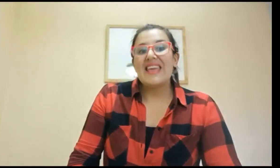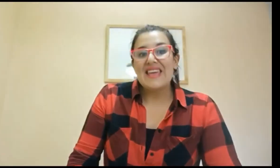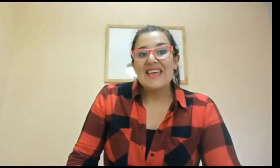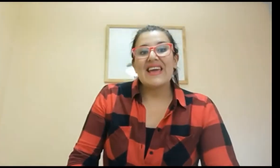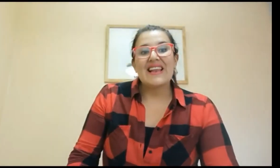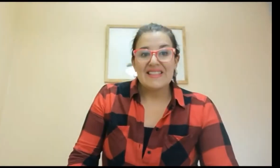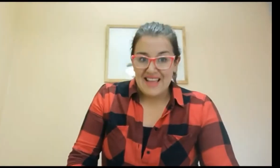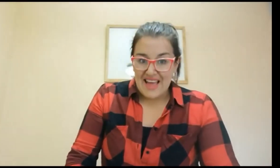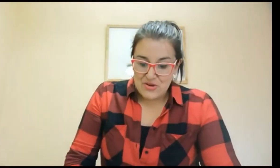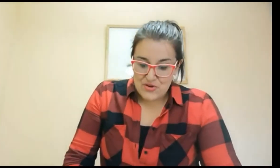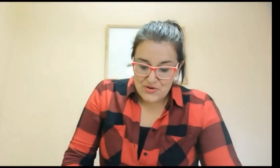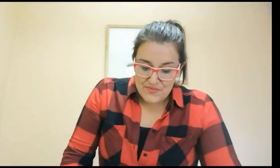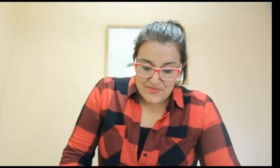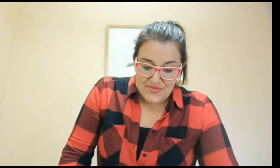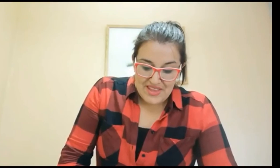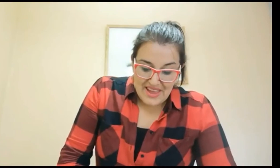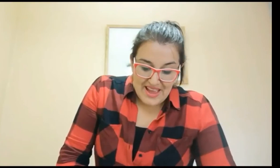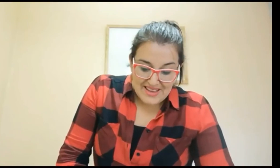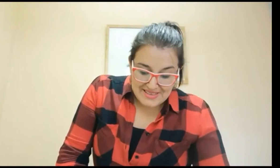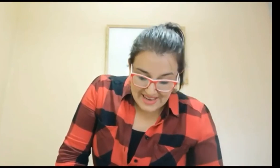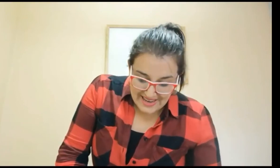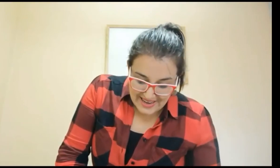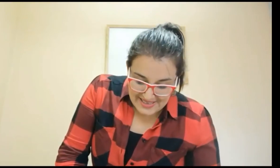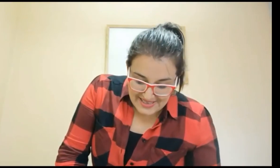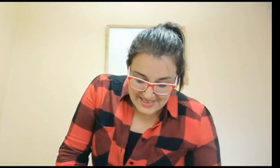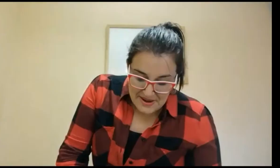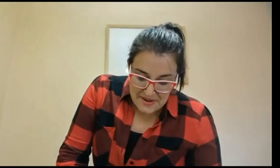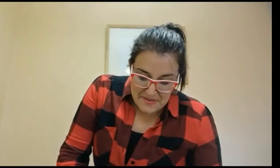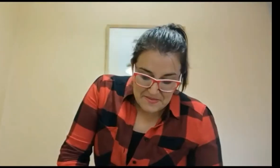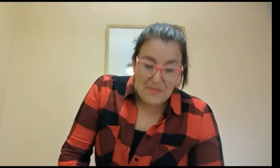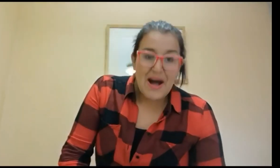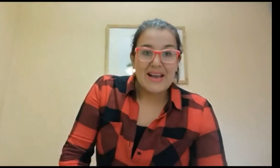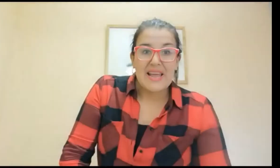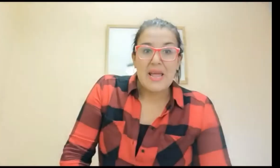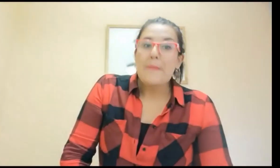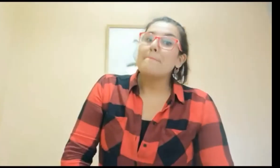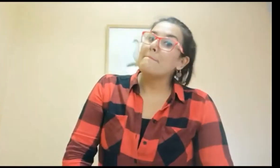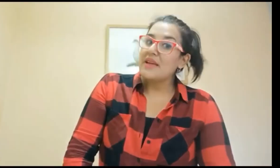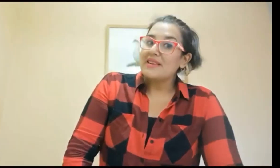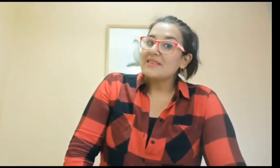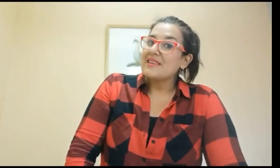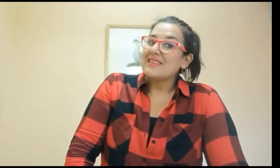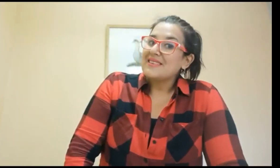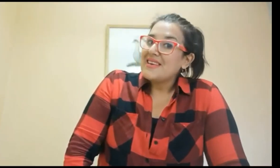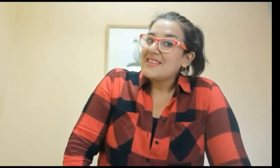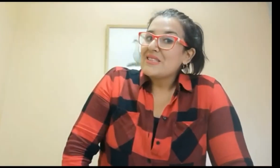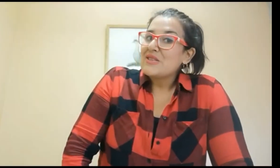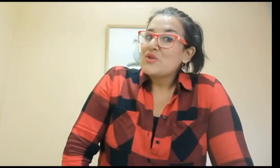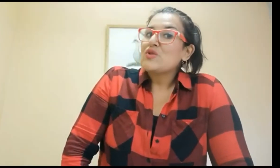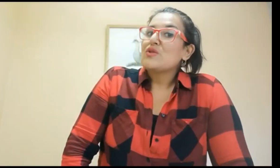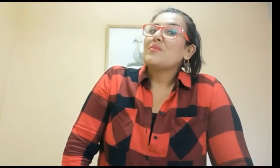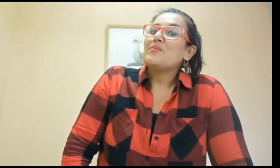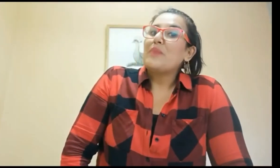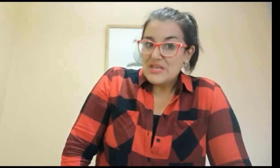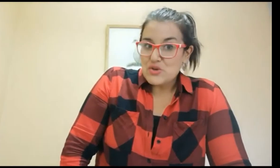Y el atado de acelgas vale 1.700